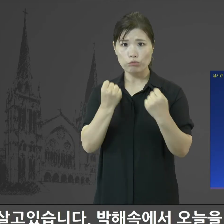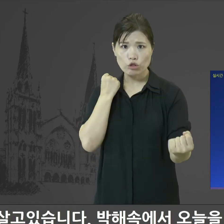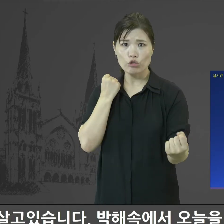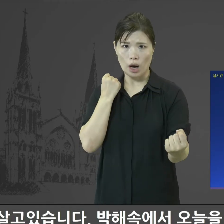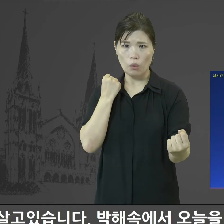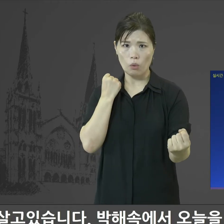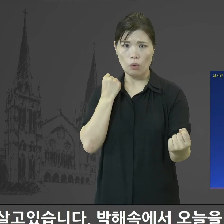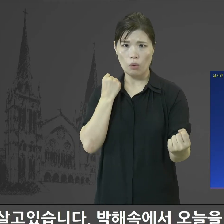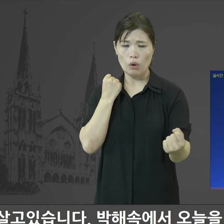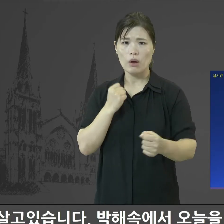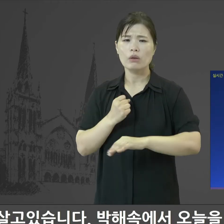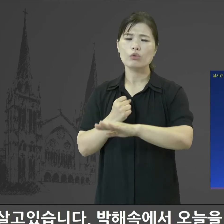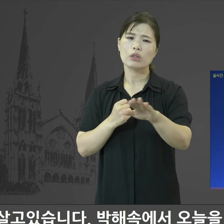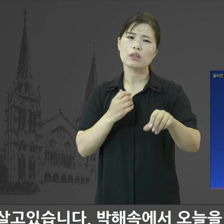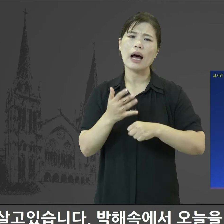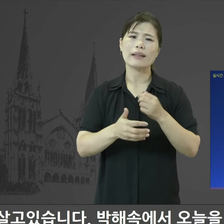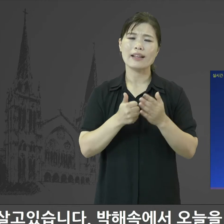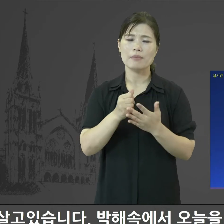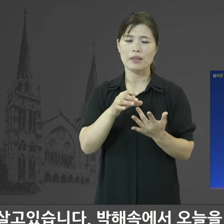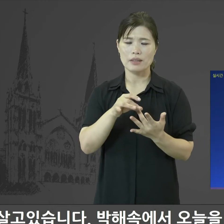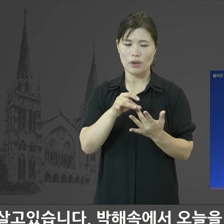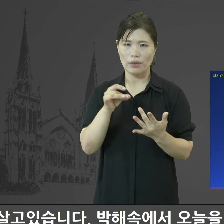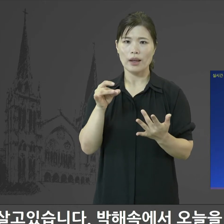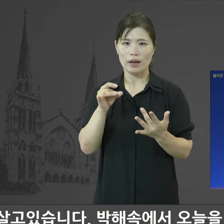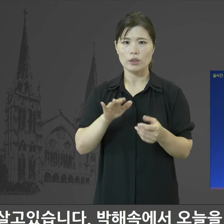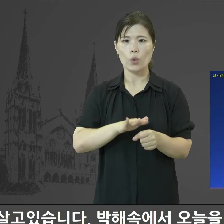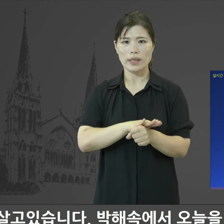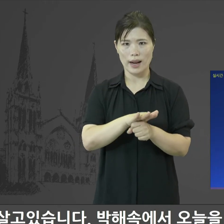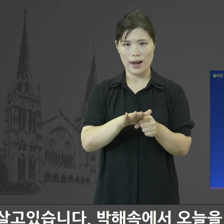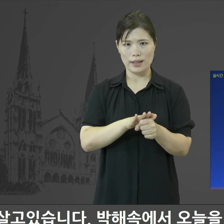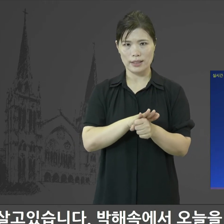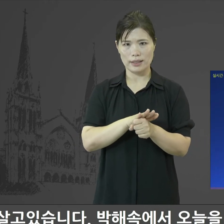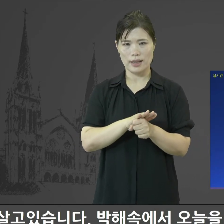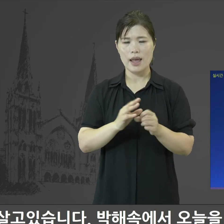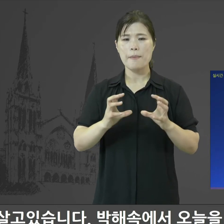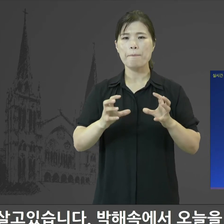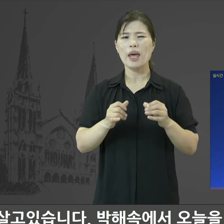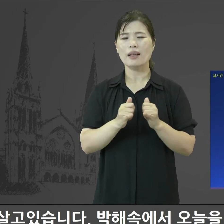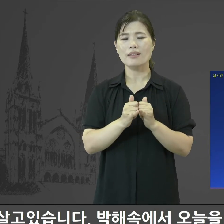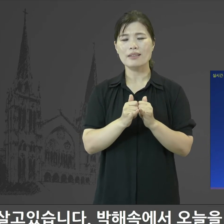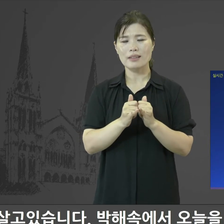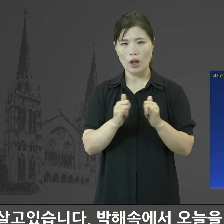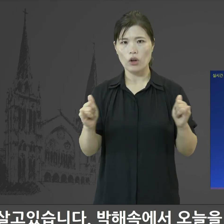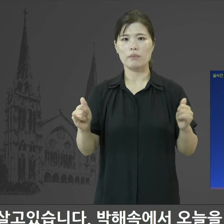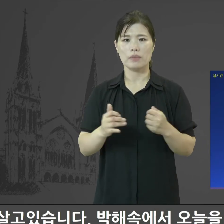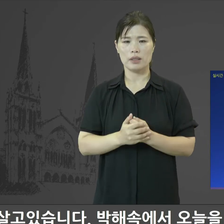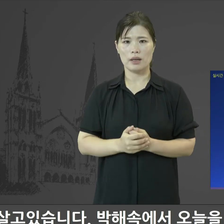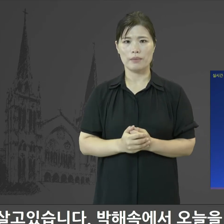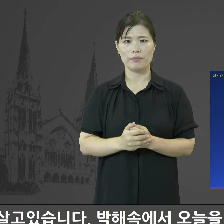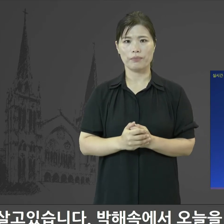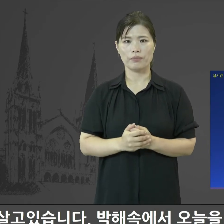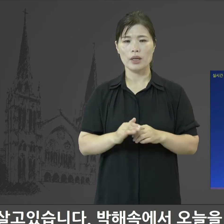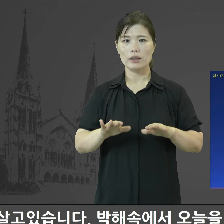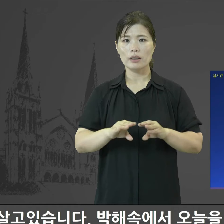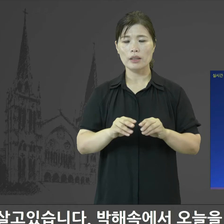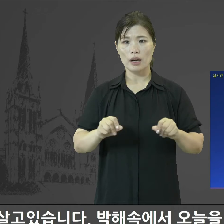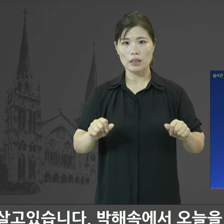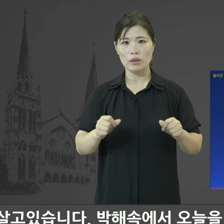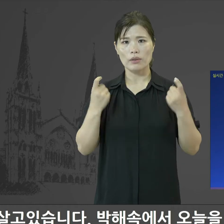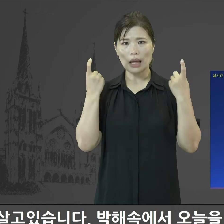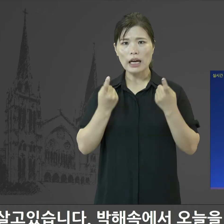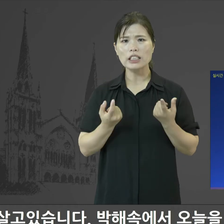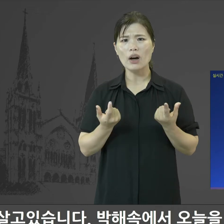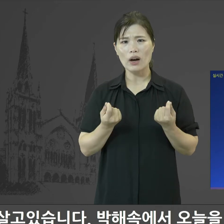우리는 하나님이 선택하시고 사랑하는 백성들이다 라고 말씀합니다. 그래서 우리가 이 땅에서 나그네 같은